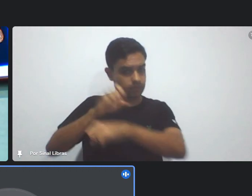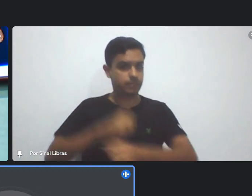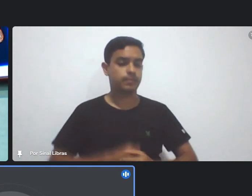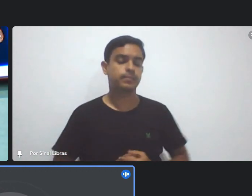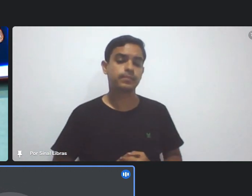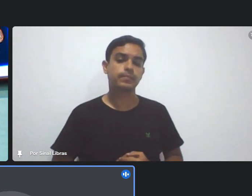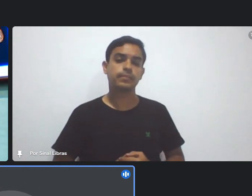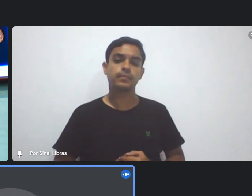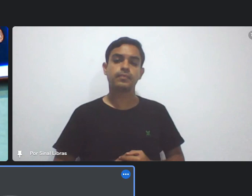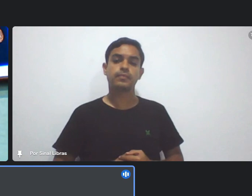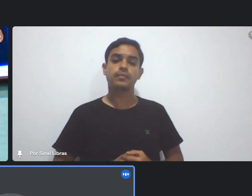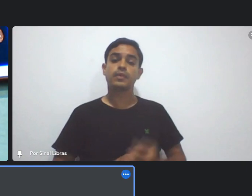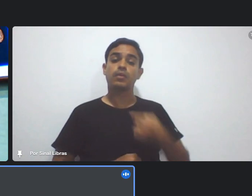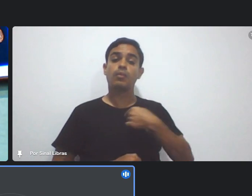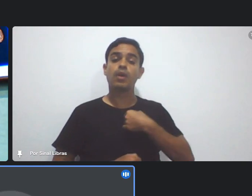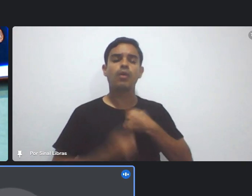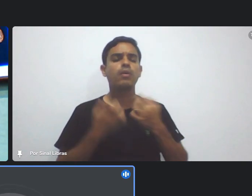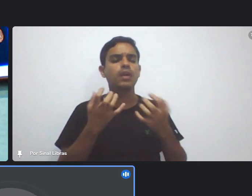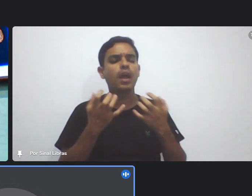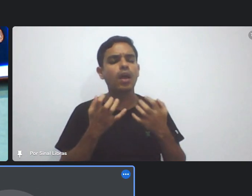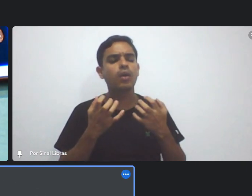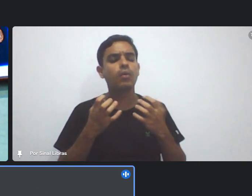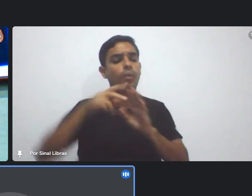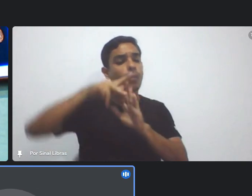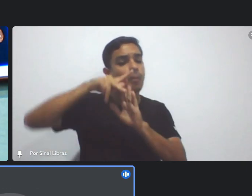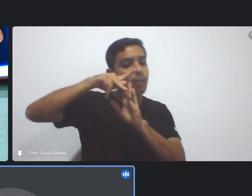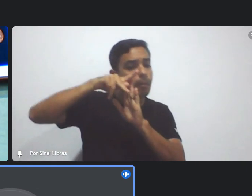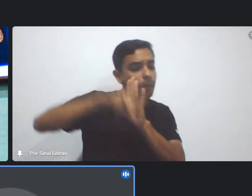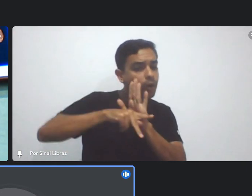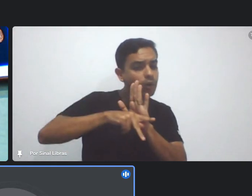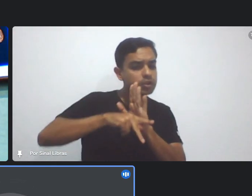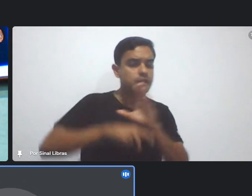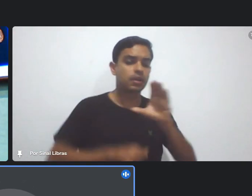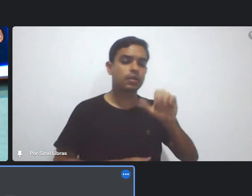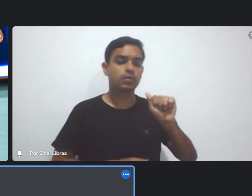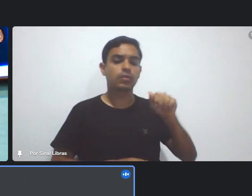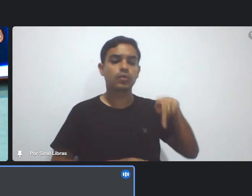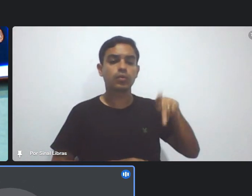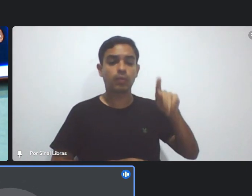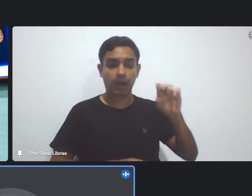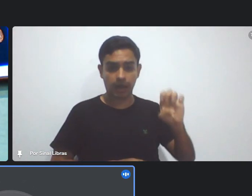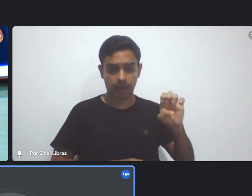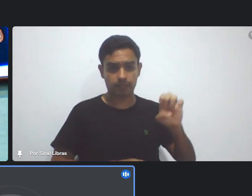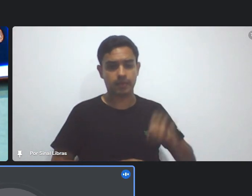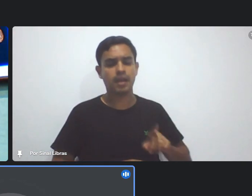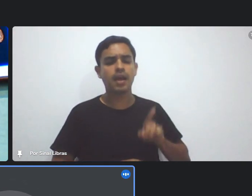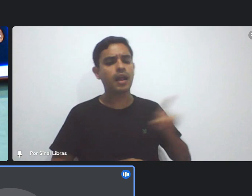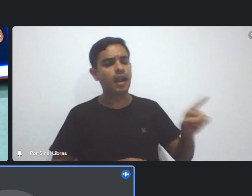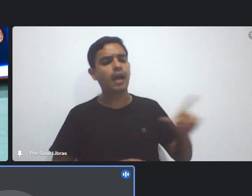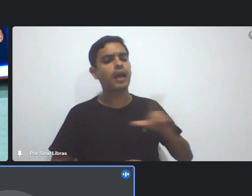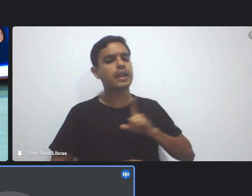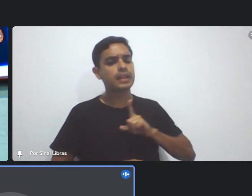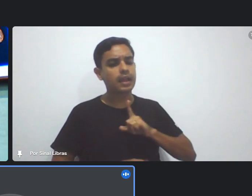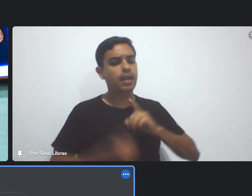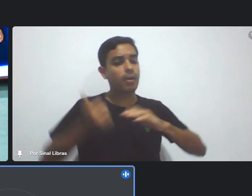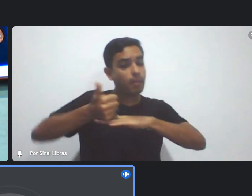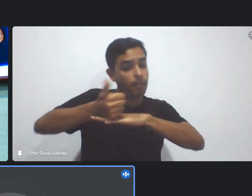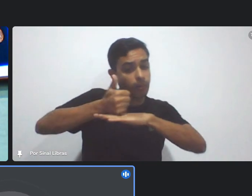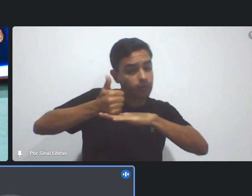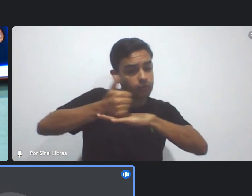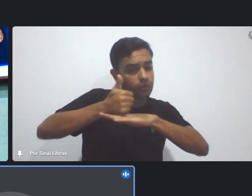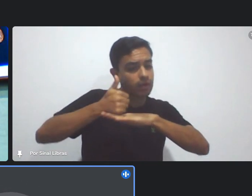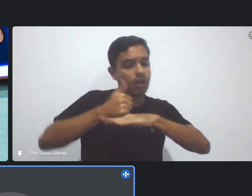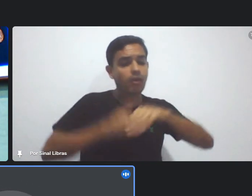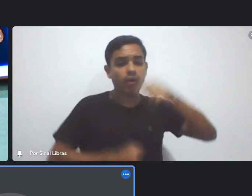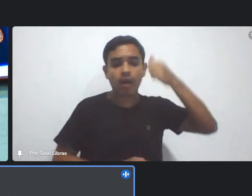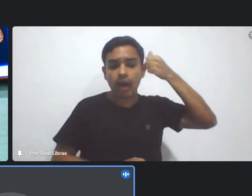fazer um projeto, porque lá no CAP, no caso, tem audiodescritores, profissionais com audiodescritores e